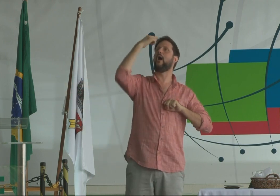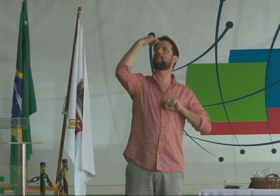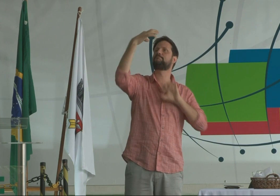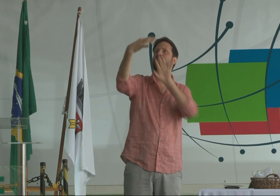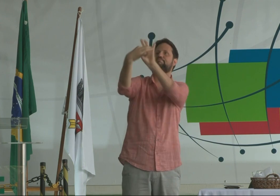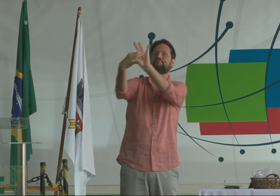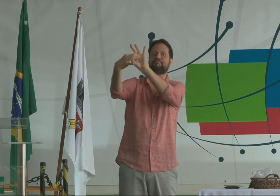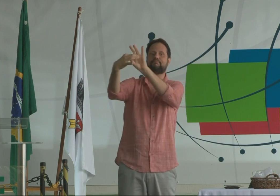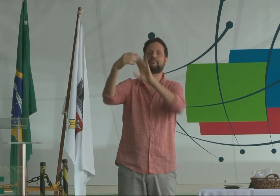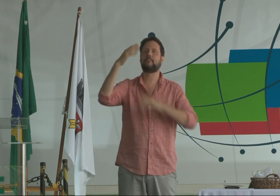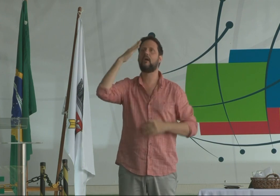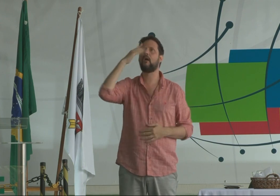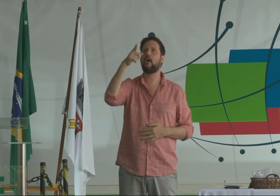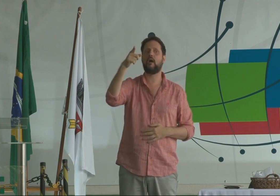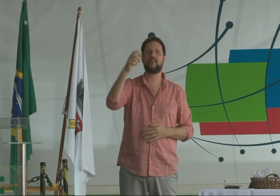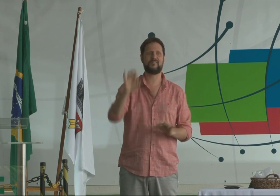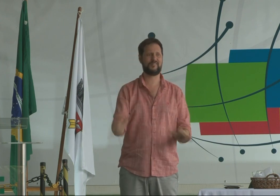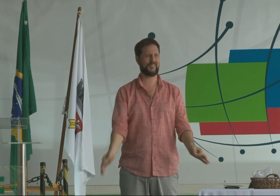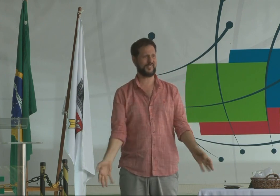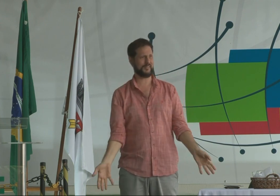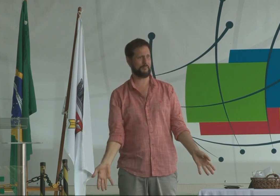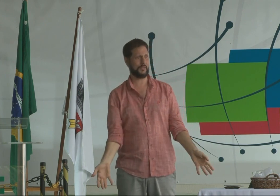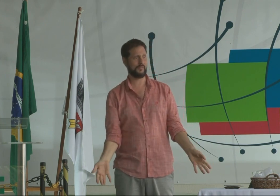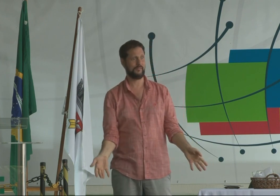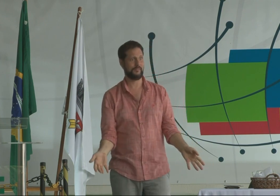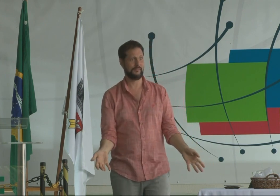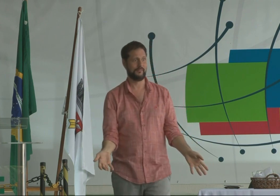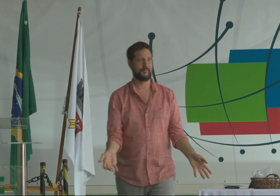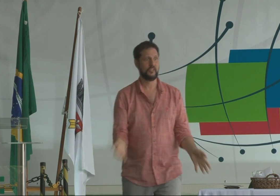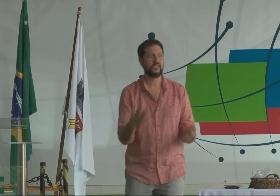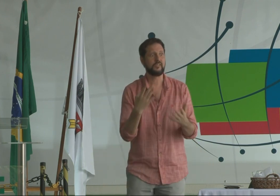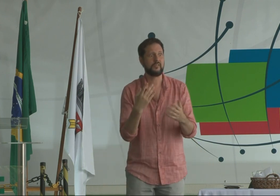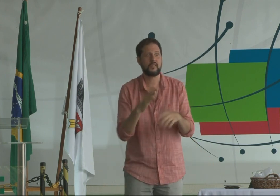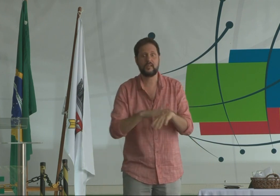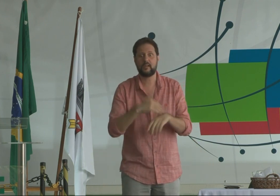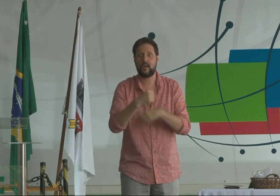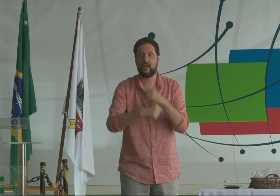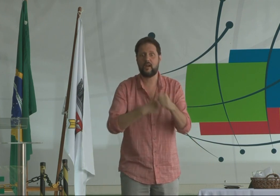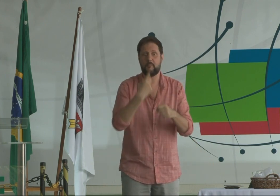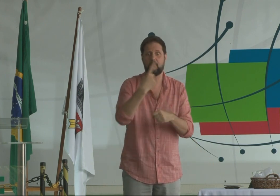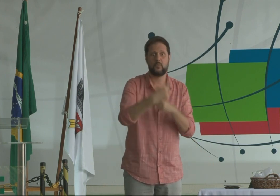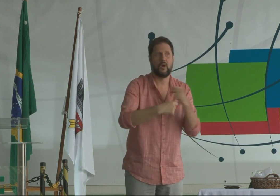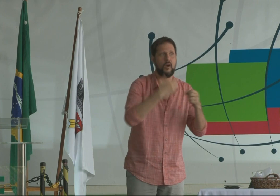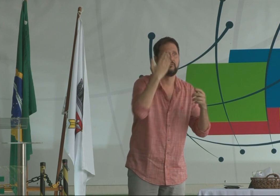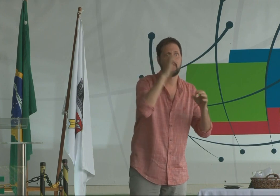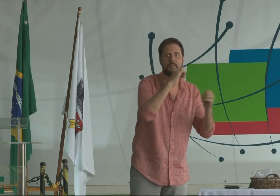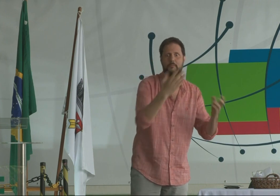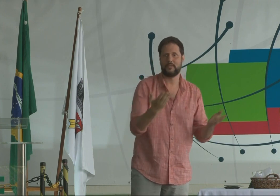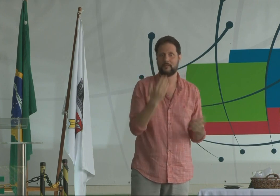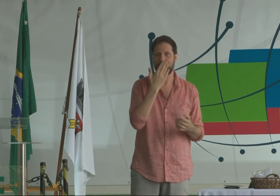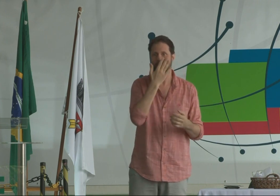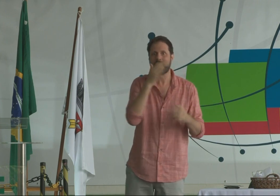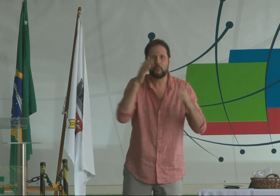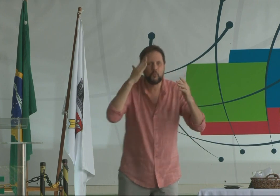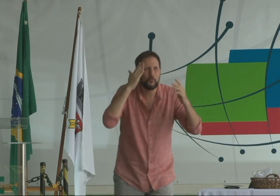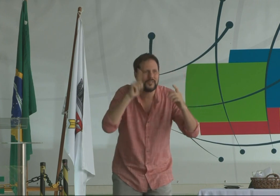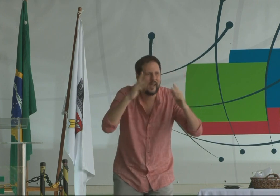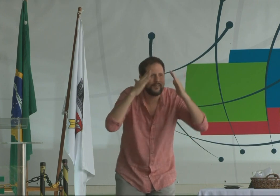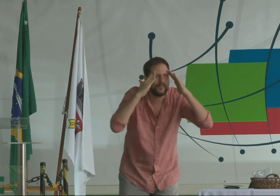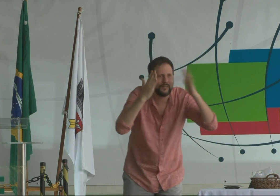oral. E na língua de sinais eu curte me apropriar o significado dessa frase. Tão simples. Tão simples. Isso é uma economia para poder me apropriar a significado